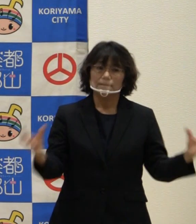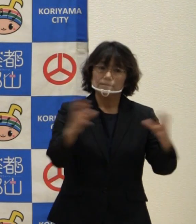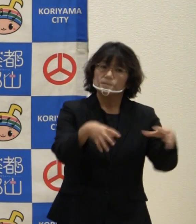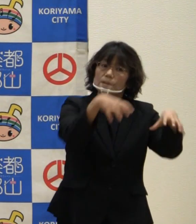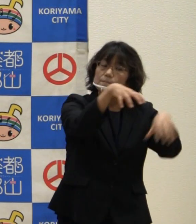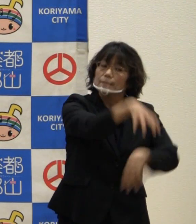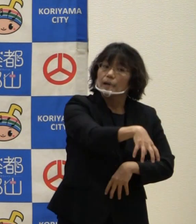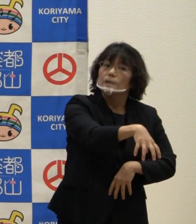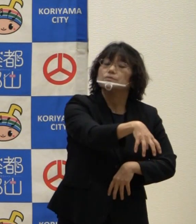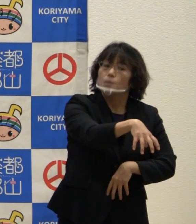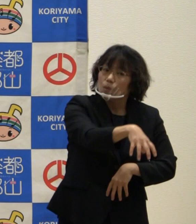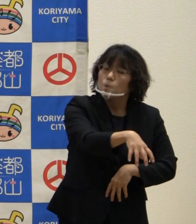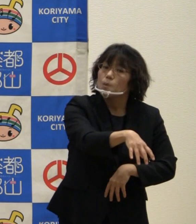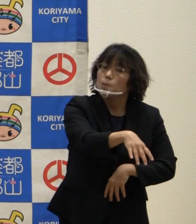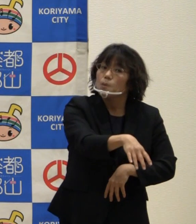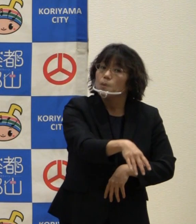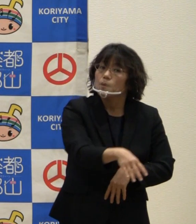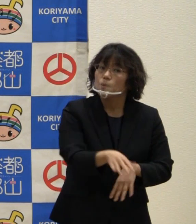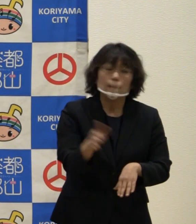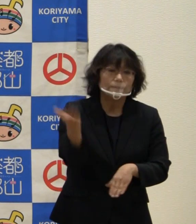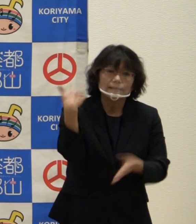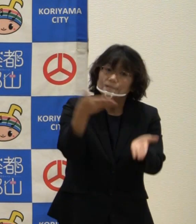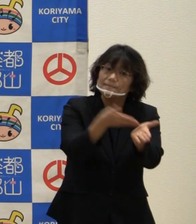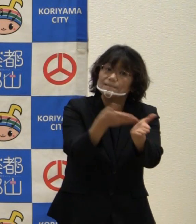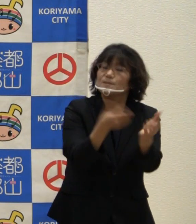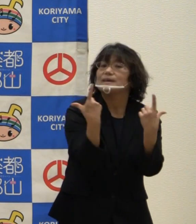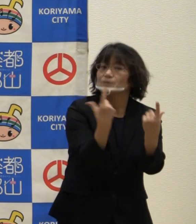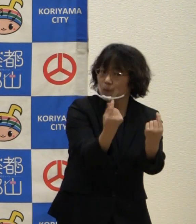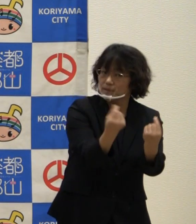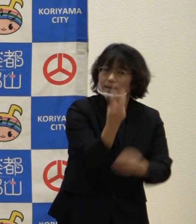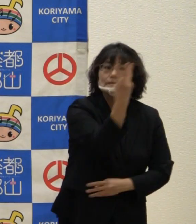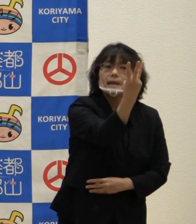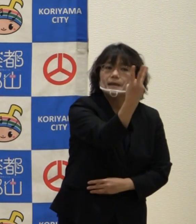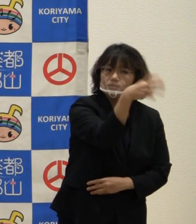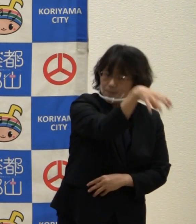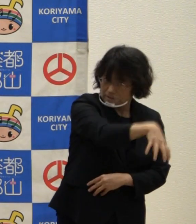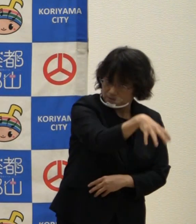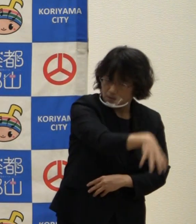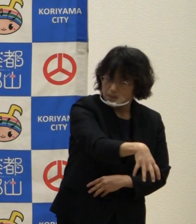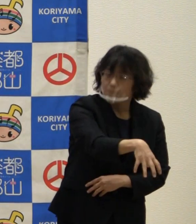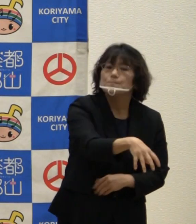場は今、お説明ありましたように3箇所で実施をし、